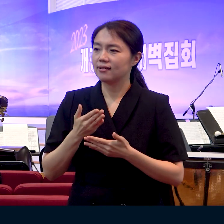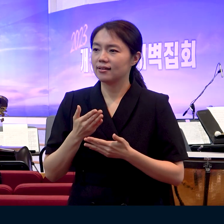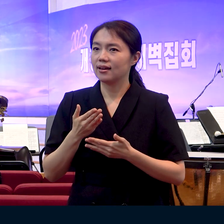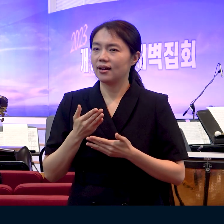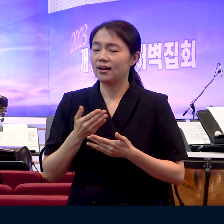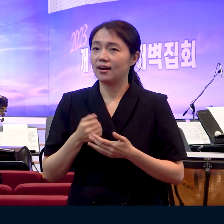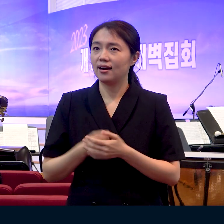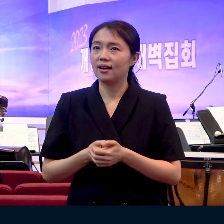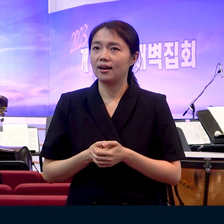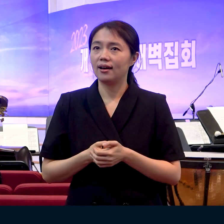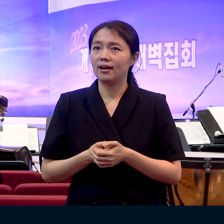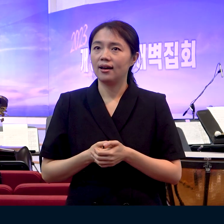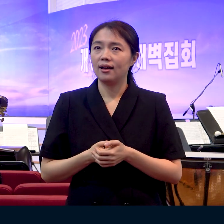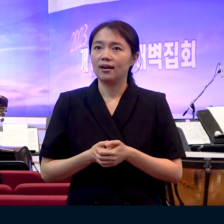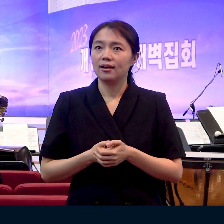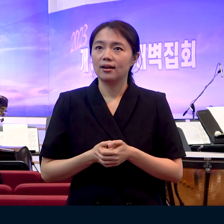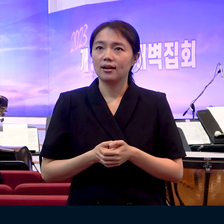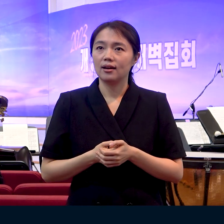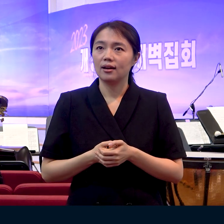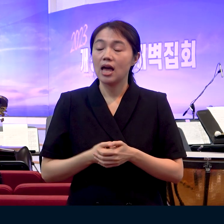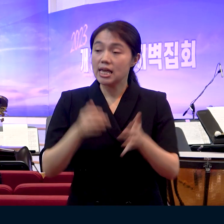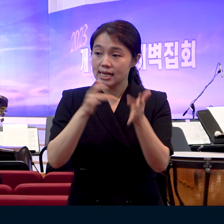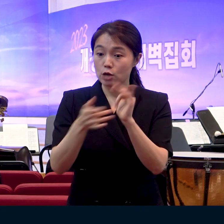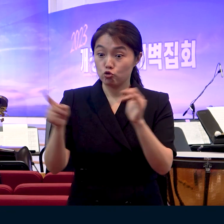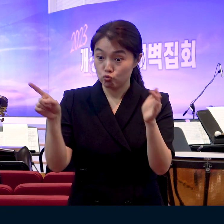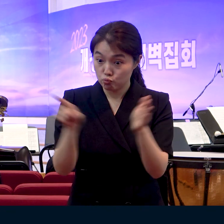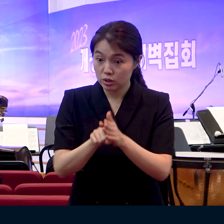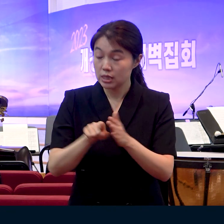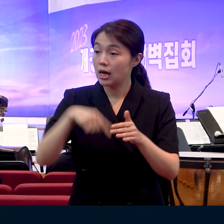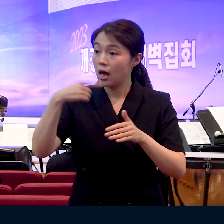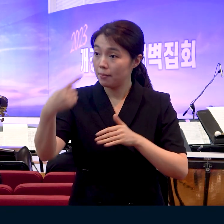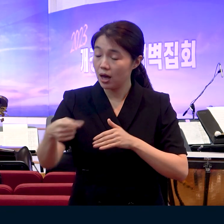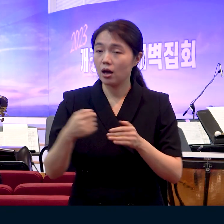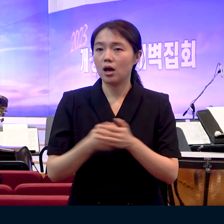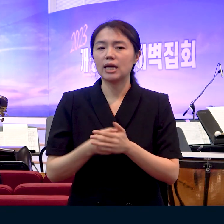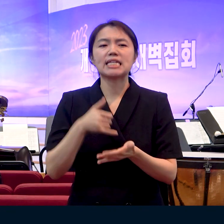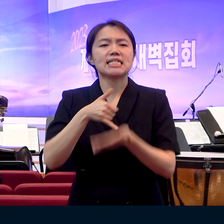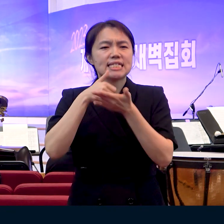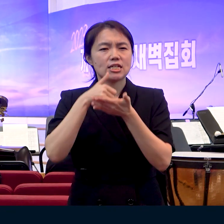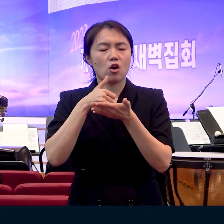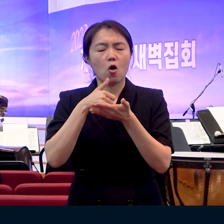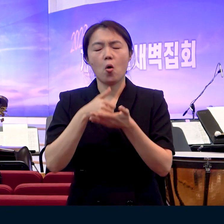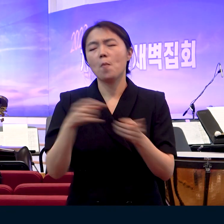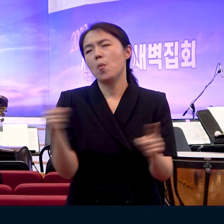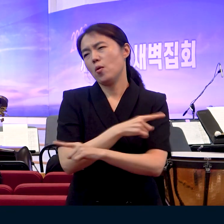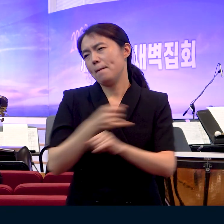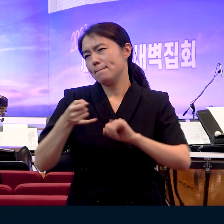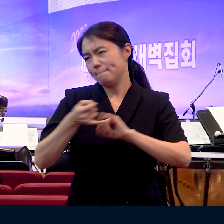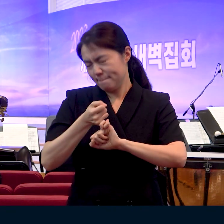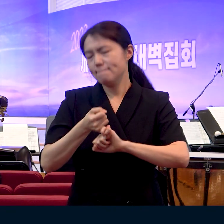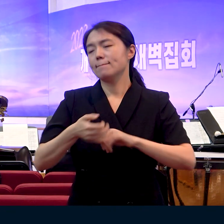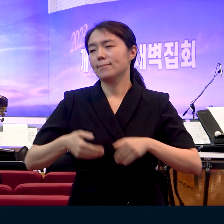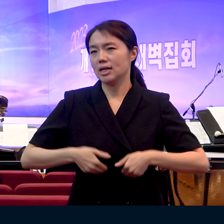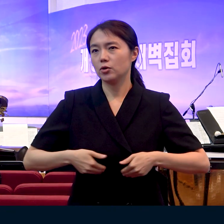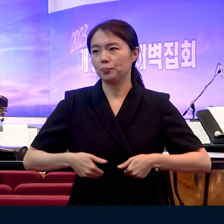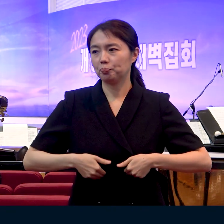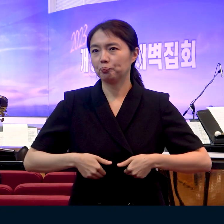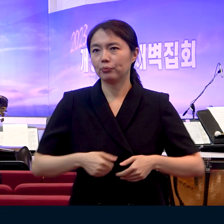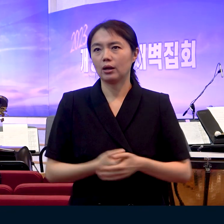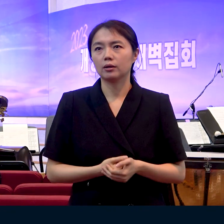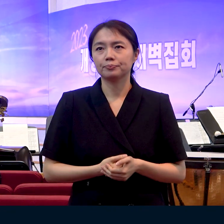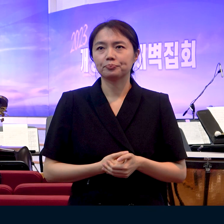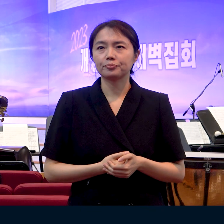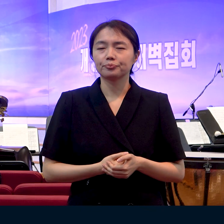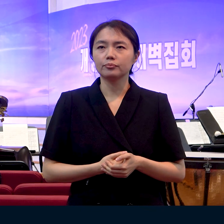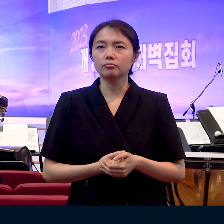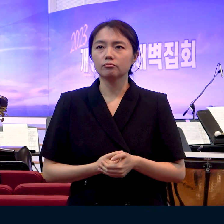예수 믿고 구원받으면요, 반드시 인격이 변해야 되는 거예요. 자, 그렇게 자신이 받은 하나님의 그 은혜, 그 구원의